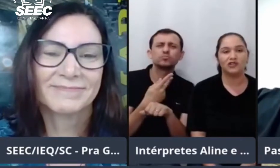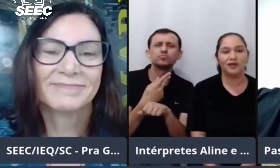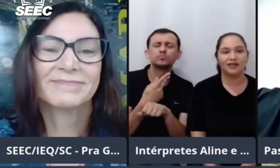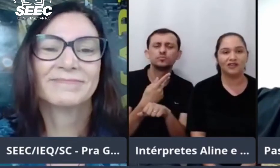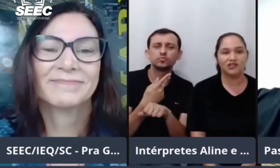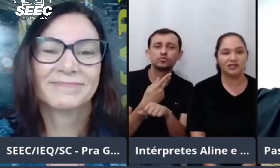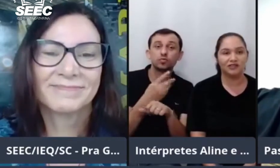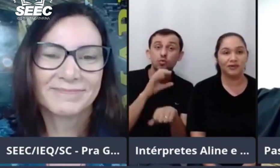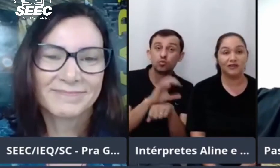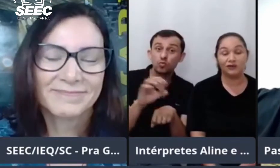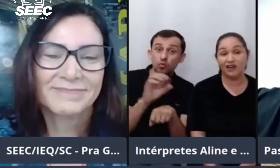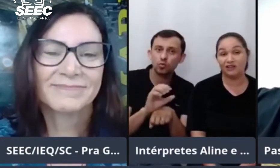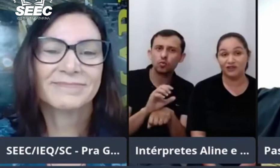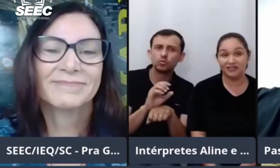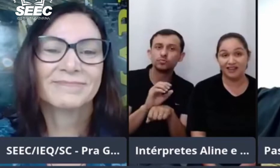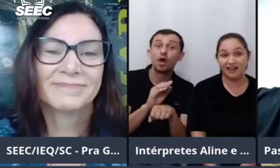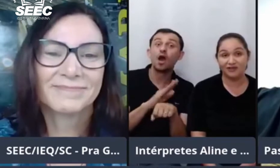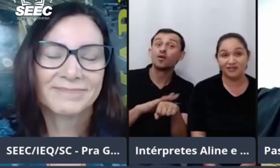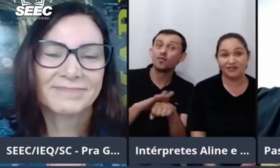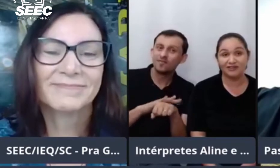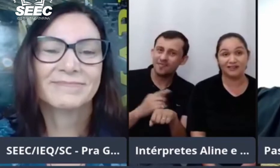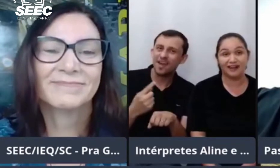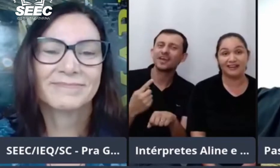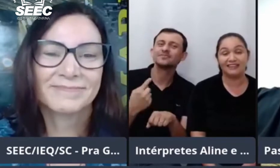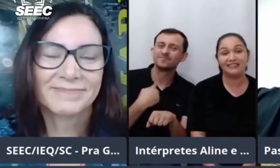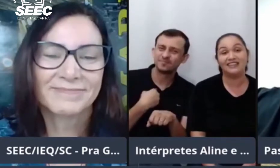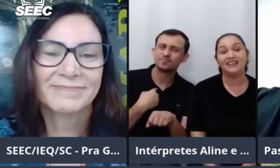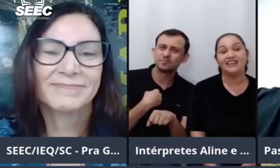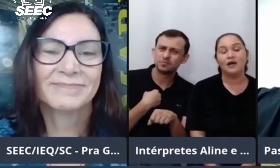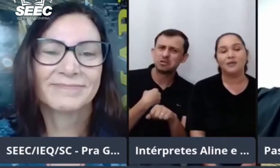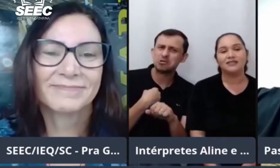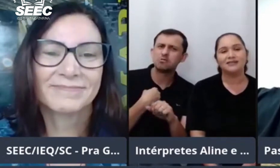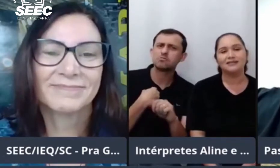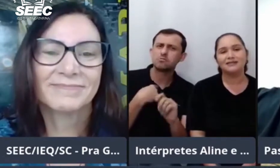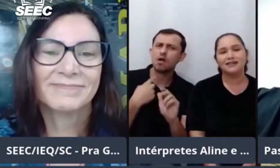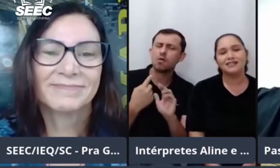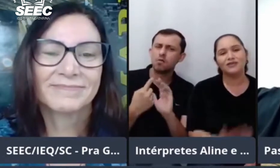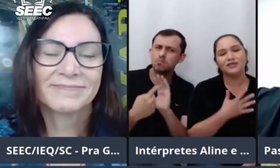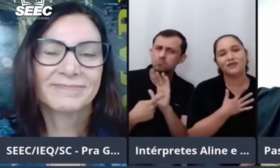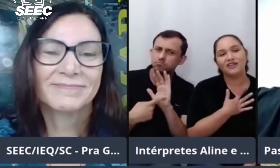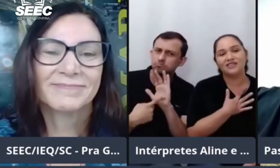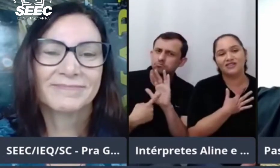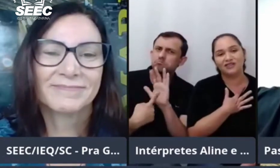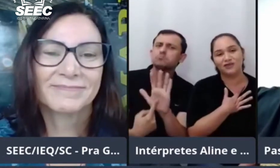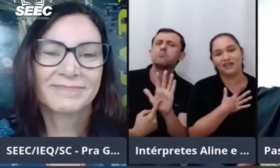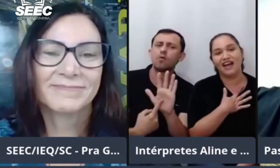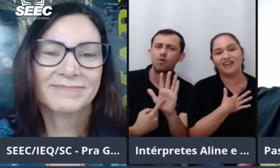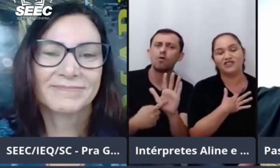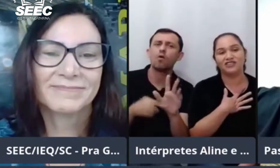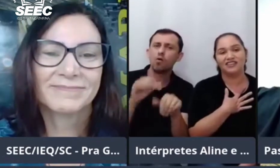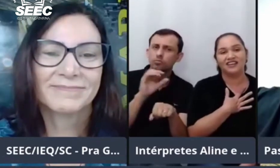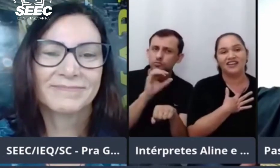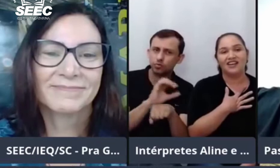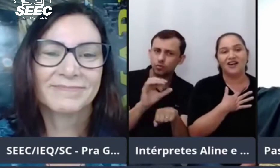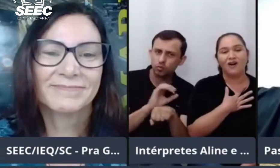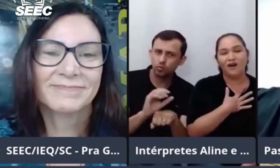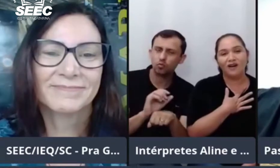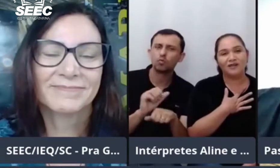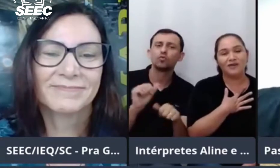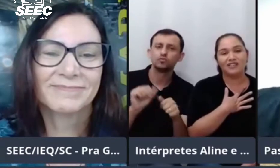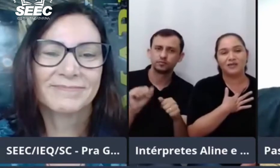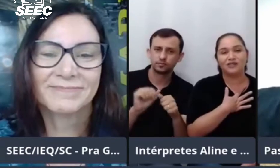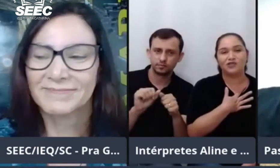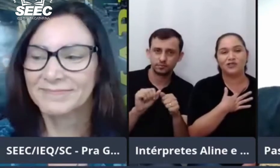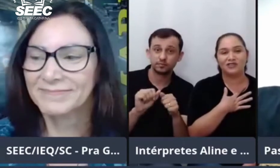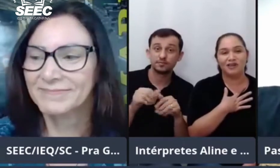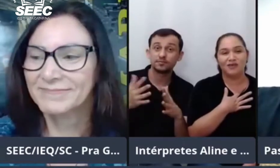gente pode também estar indicando, dependendo do lugar que você está, aí do estado de Santa Catarina. Mas, assim, nasceu no seu coração essa vontade,